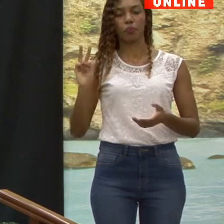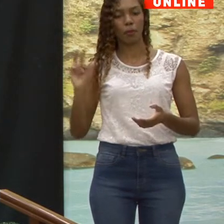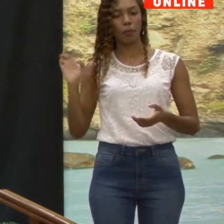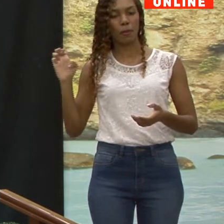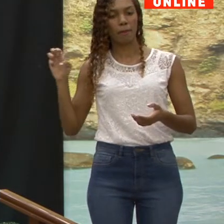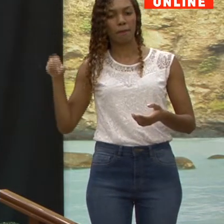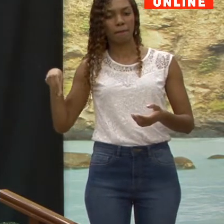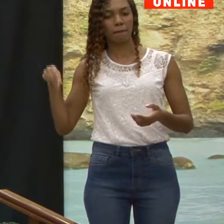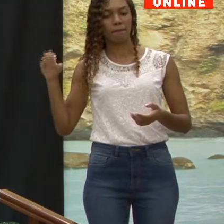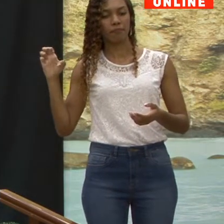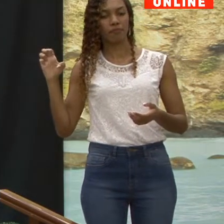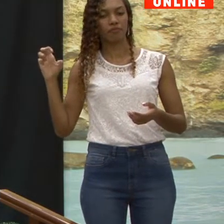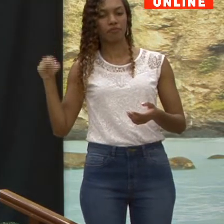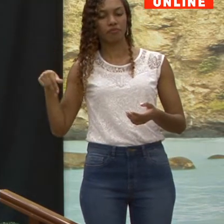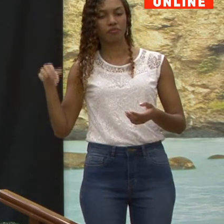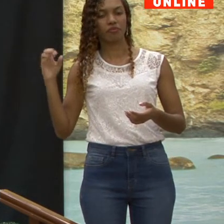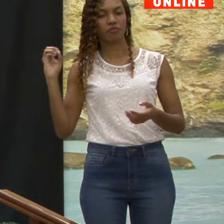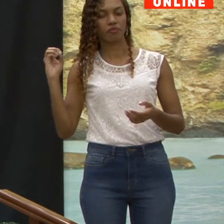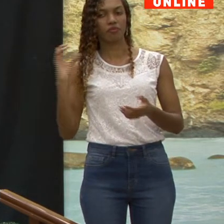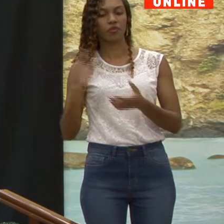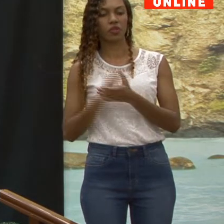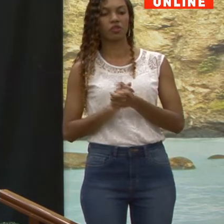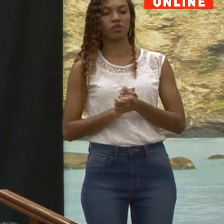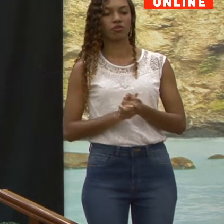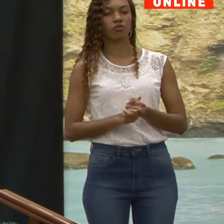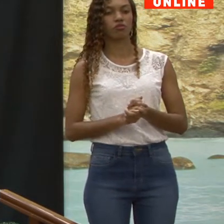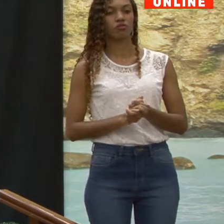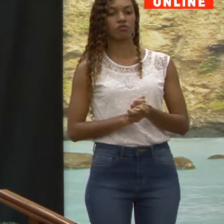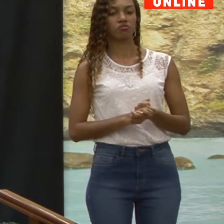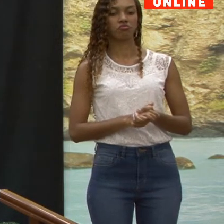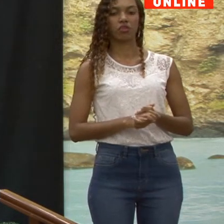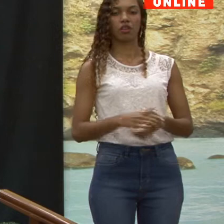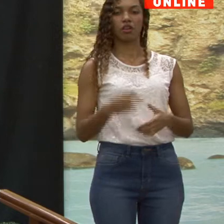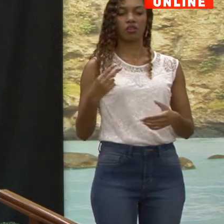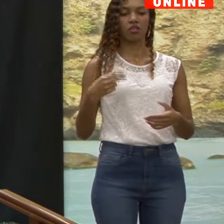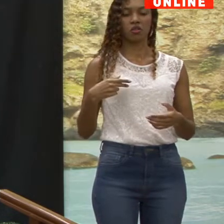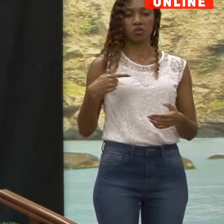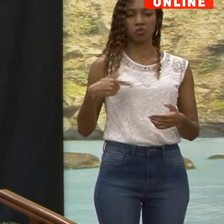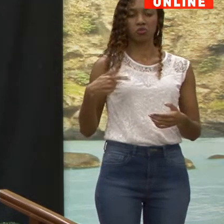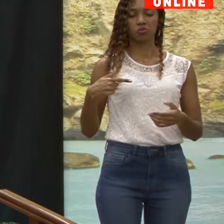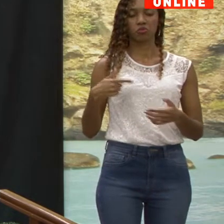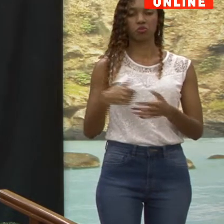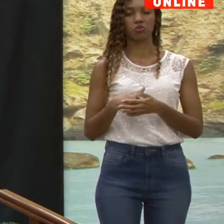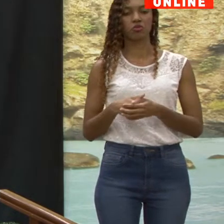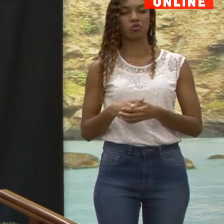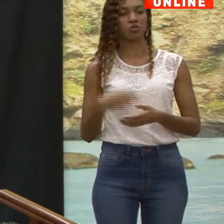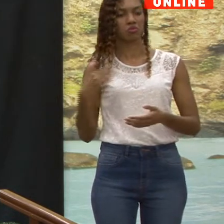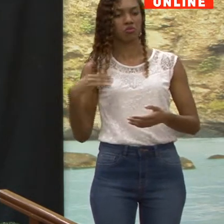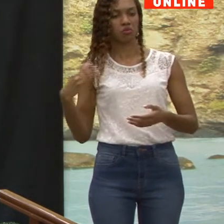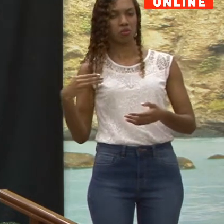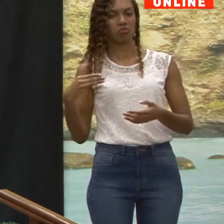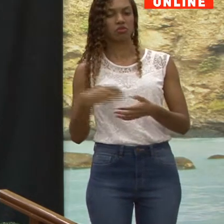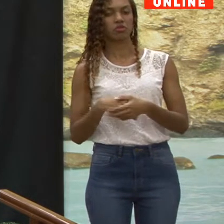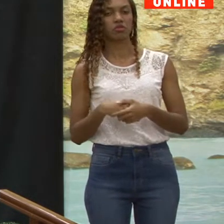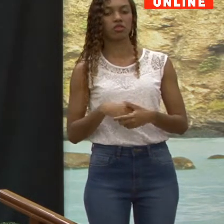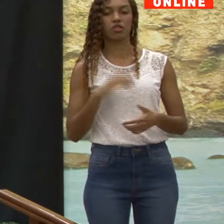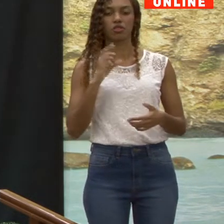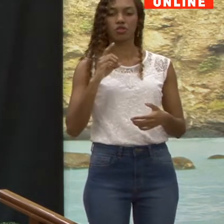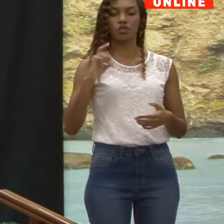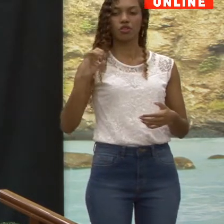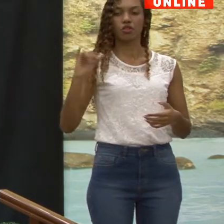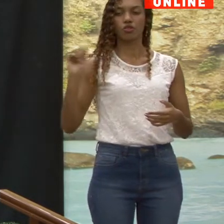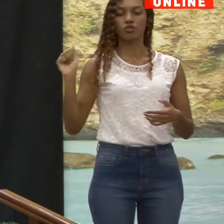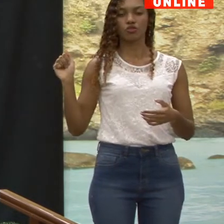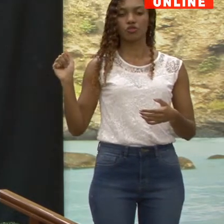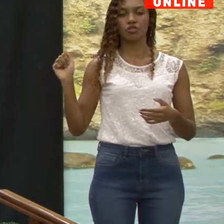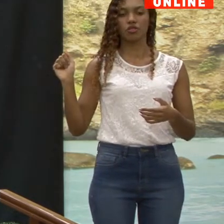validade. De 2, 3 dias, eles podem descobrir o bicho todo morreu, mas o arroz